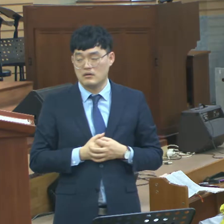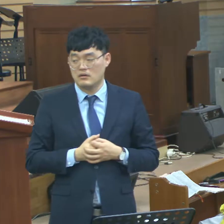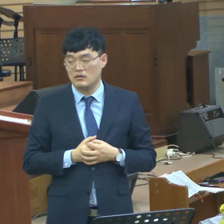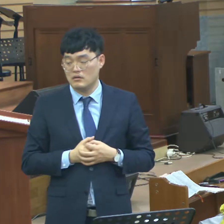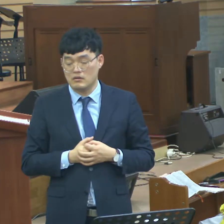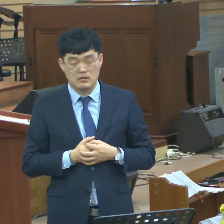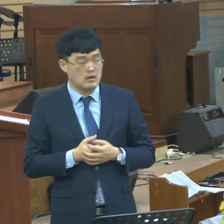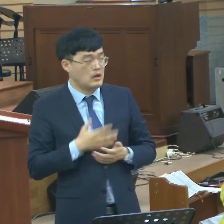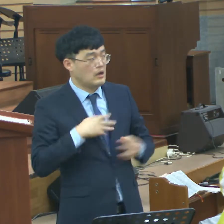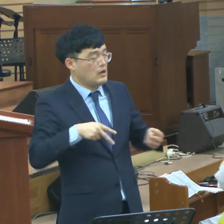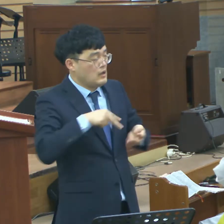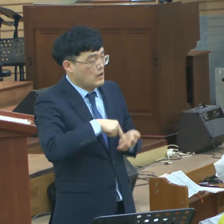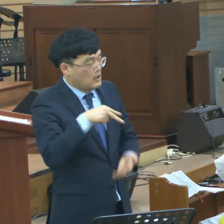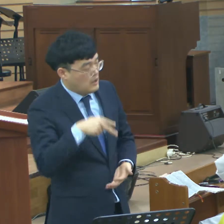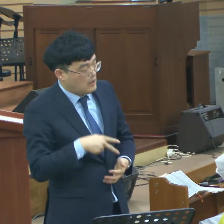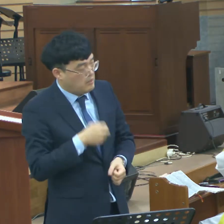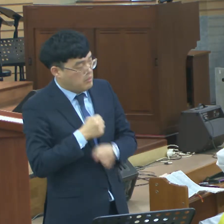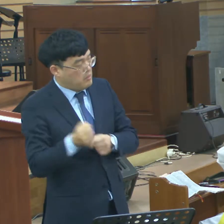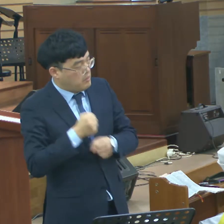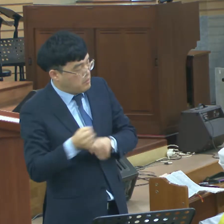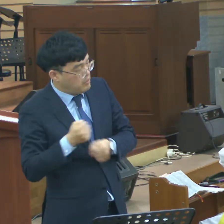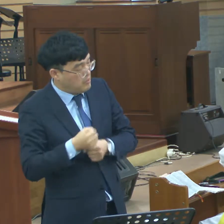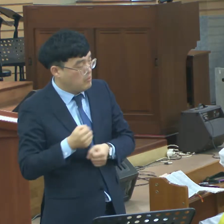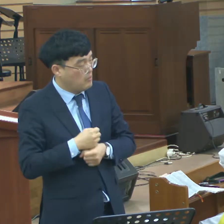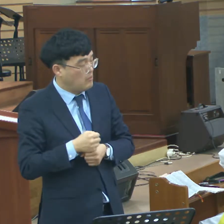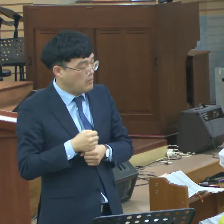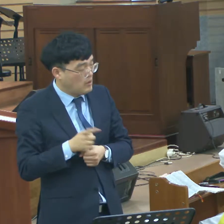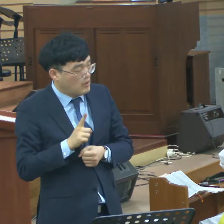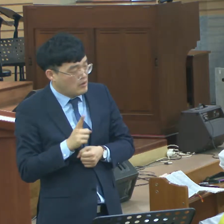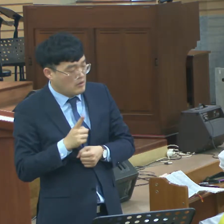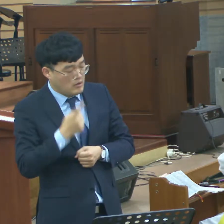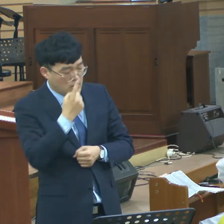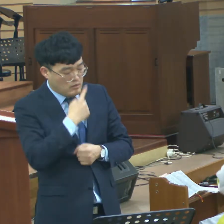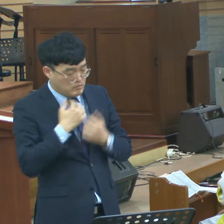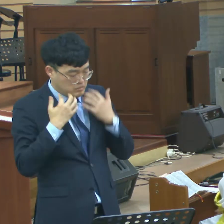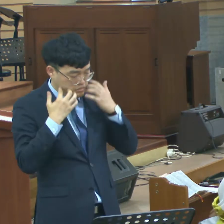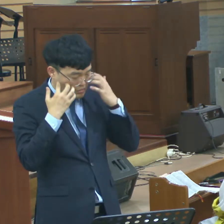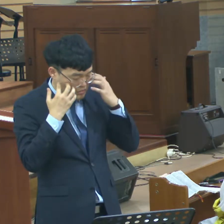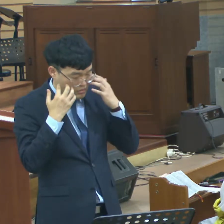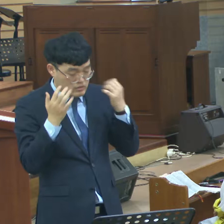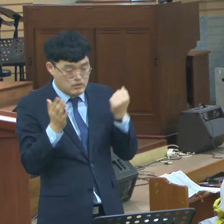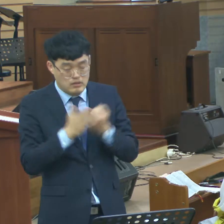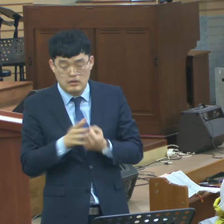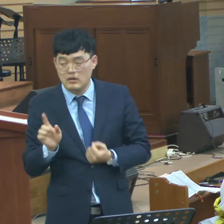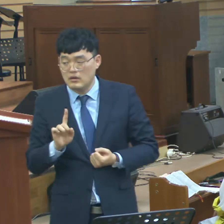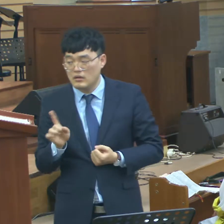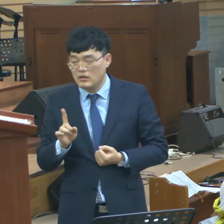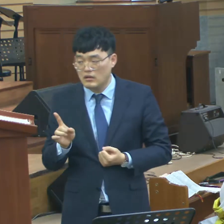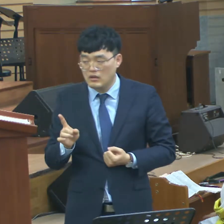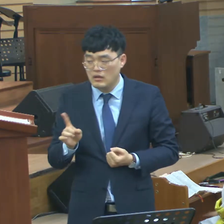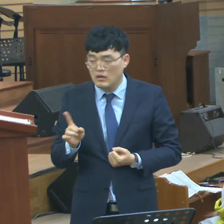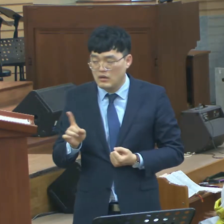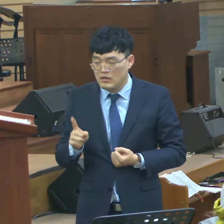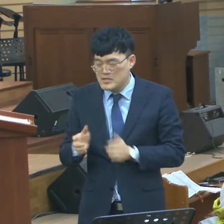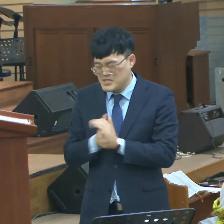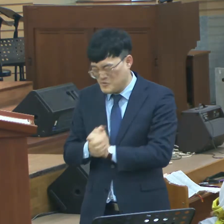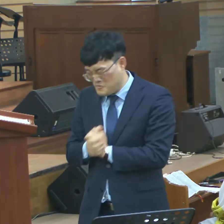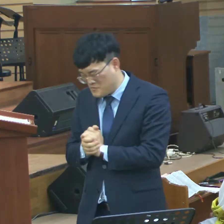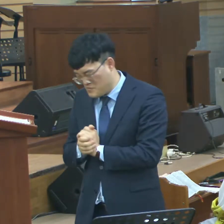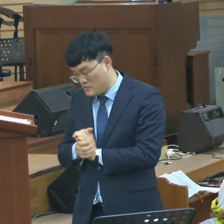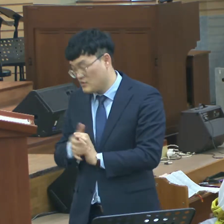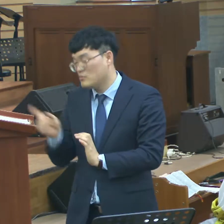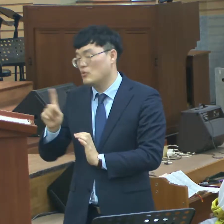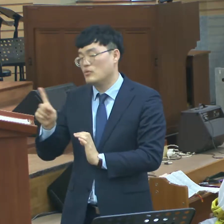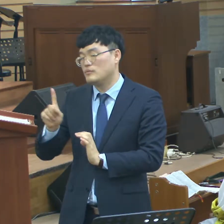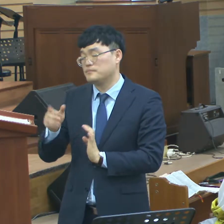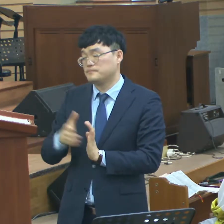엘리야가 미안하기도 하고 당황스럽기도 하고 얼굴도 뜨겁고 그래갖고 막 민망해갖고 기도했는데 어떻게